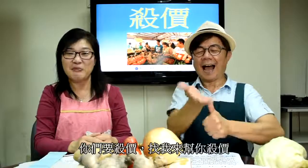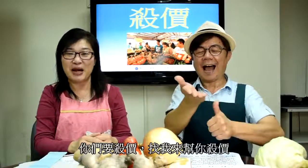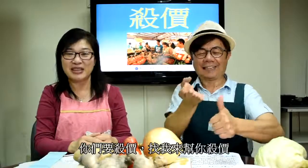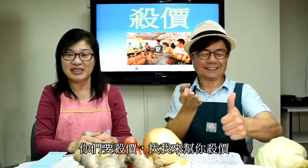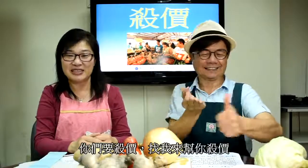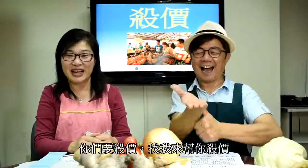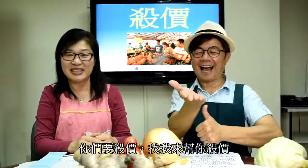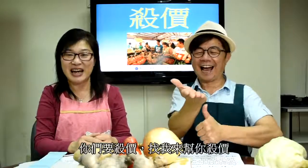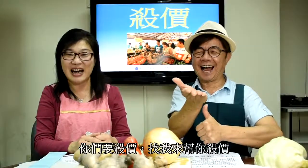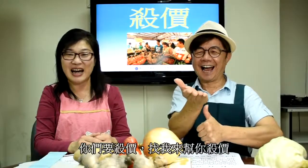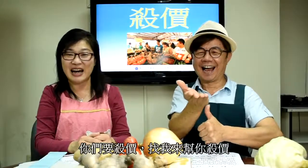你杀价。